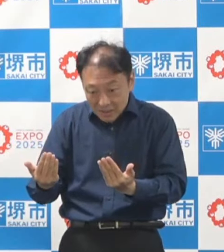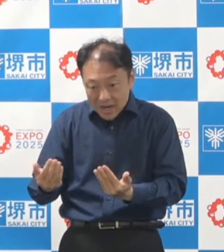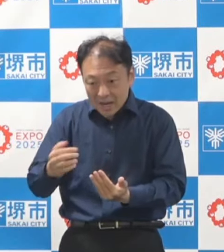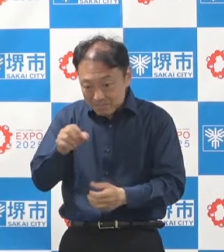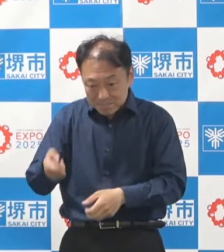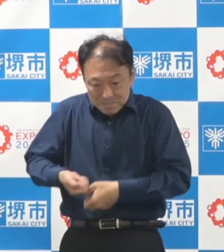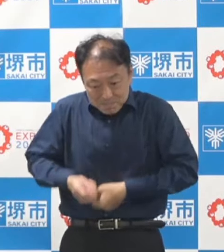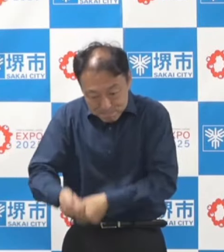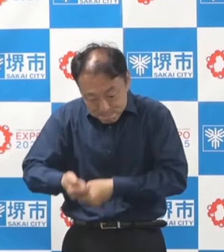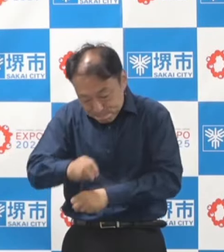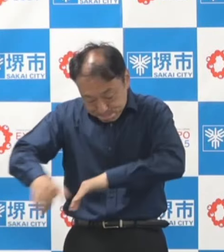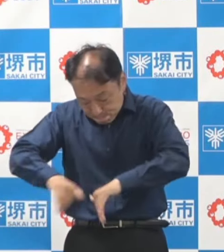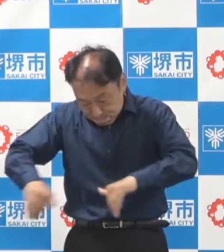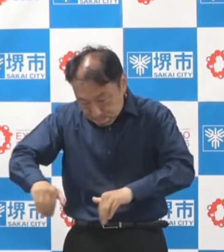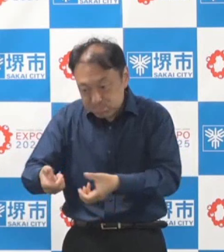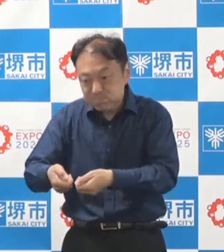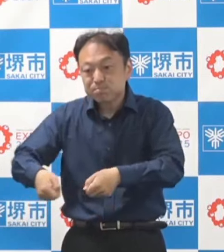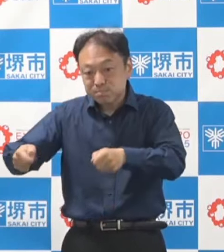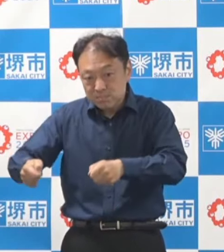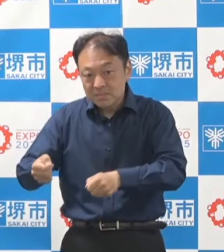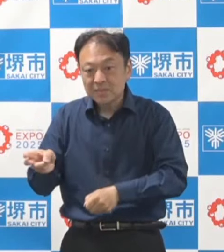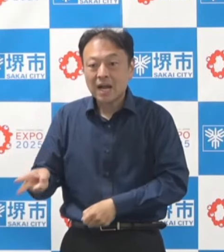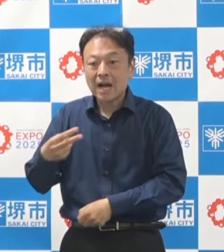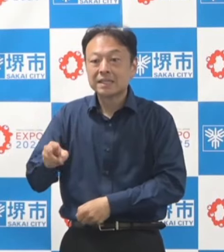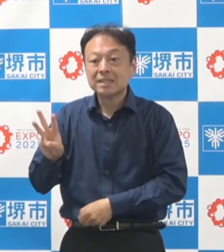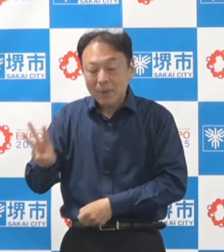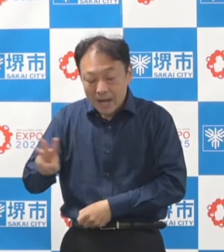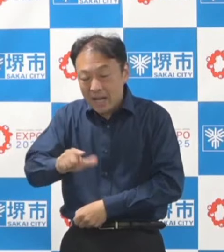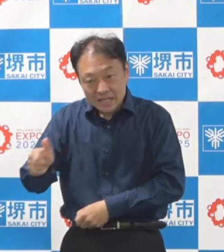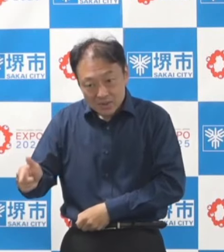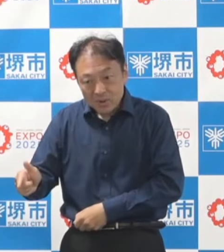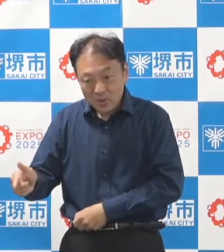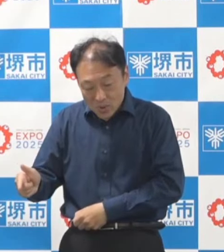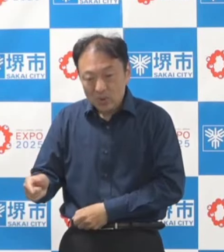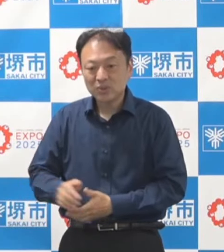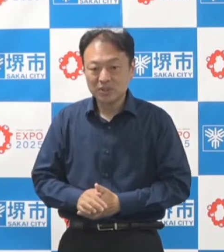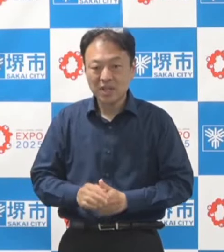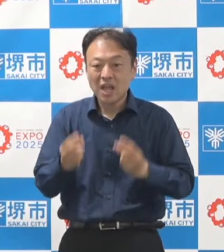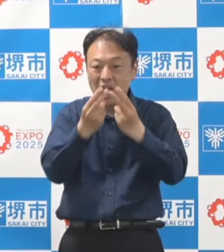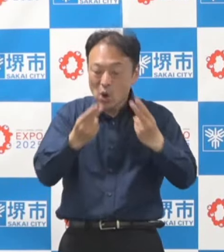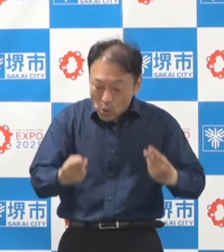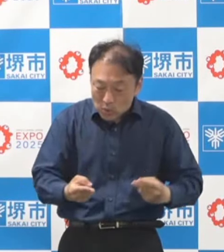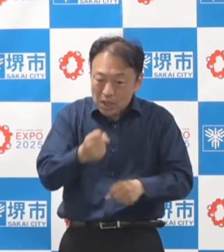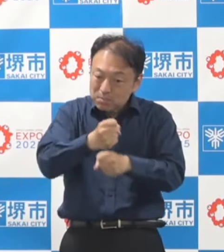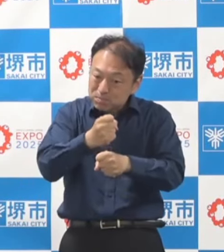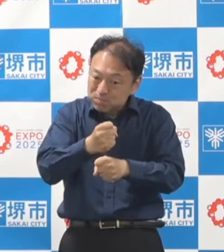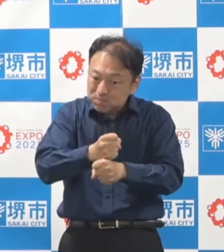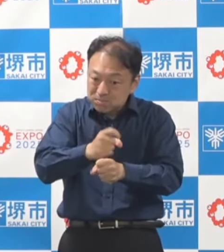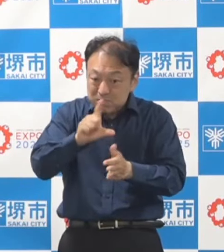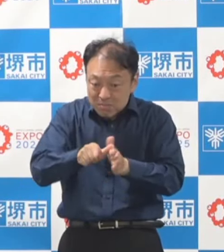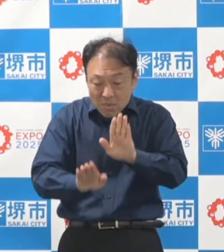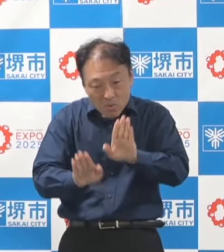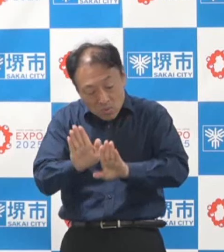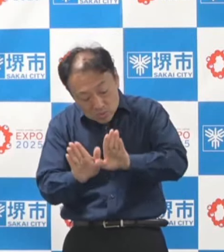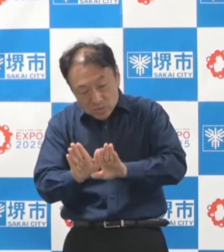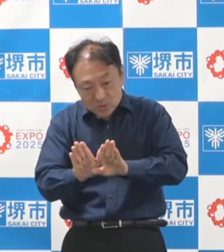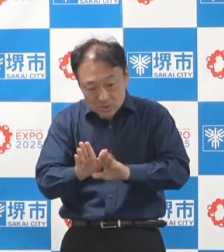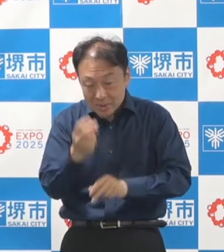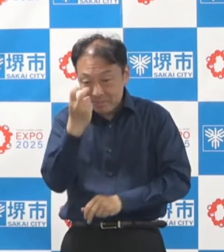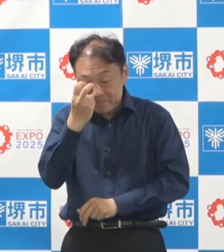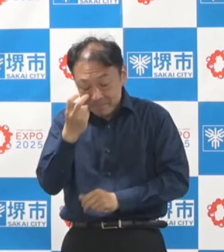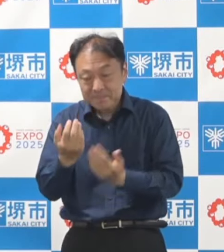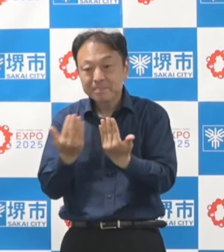輪や土器など資料をもとに古墳が作られた時期や特徴に焦点を当てて実施をしてきましたが、